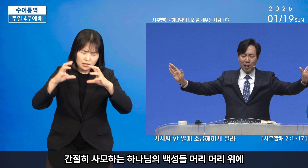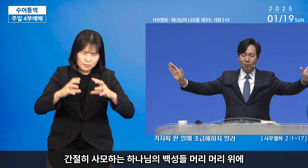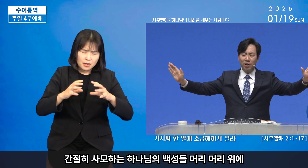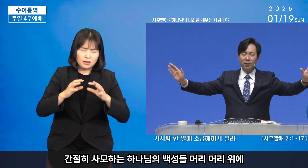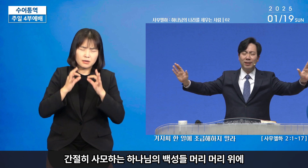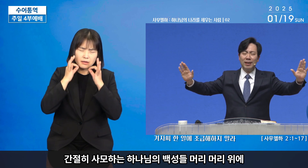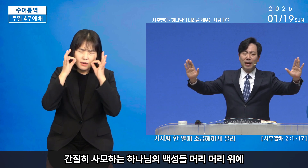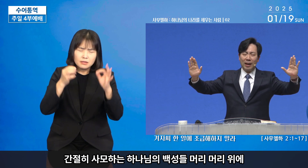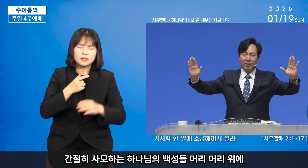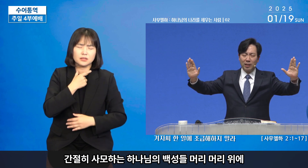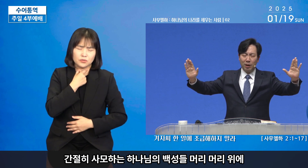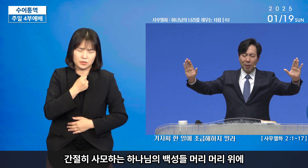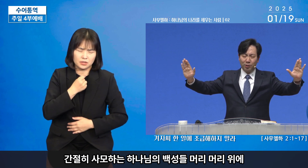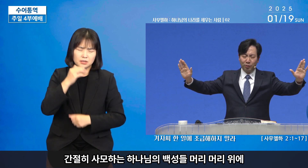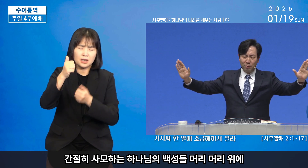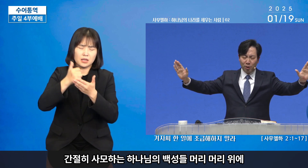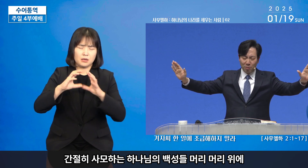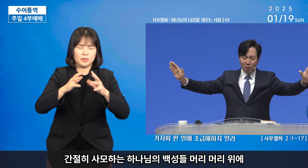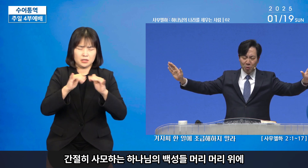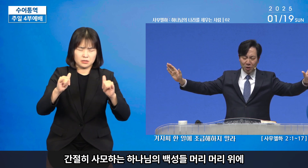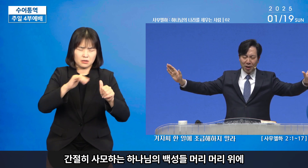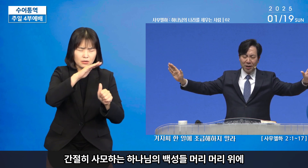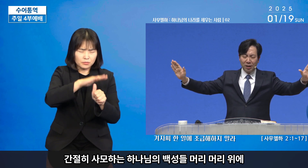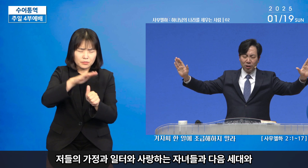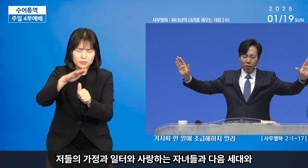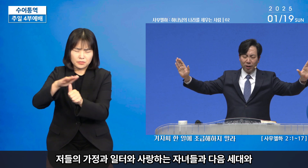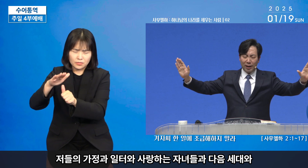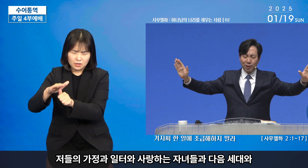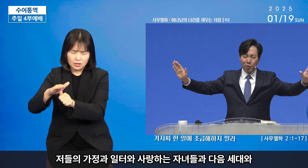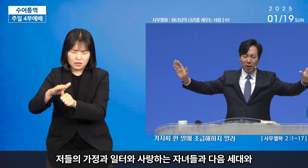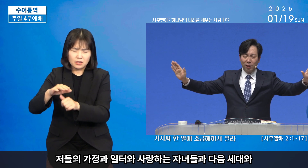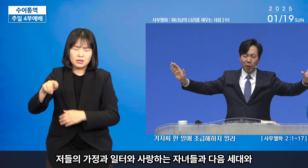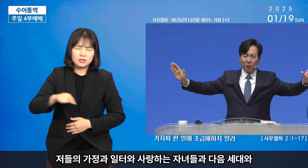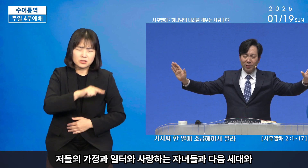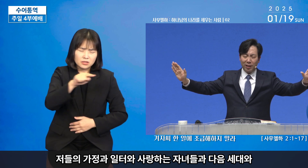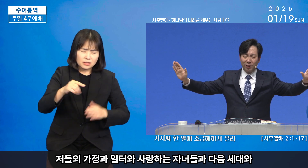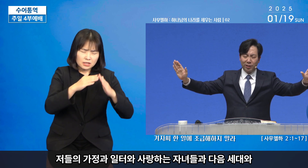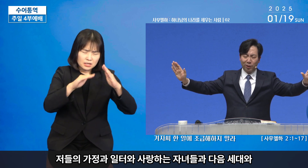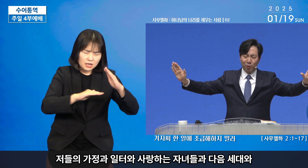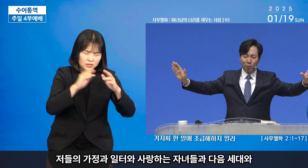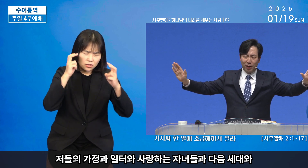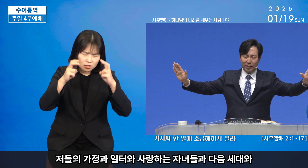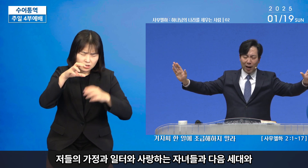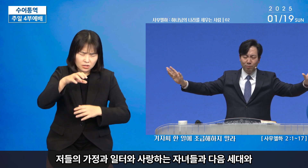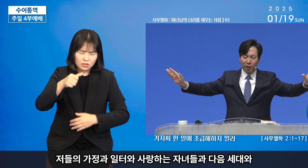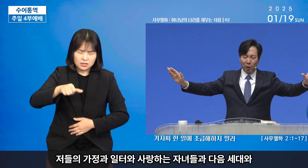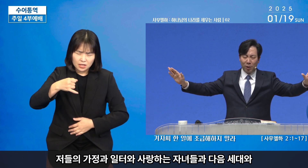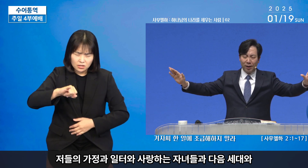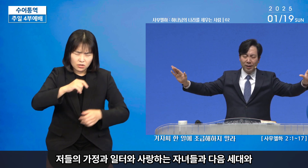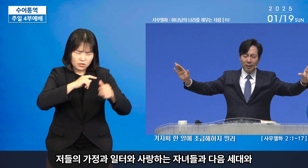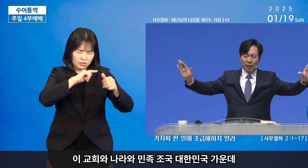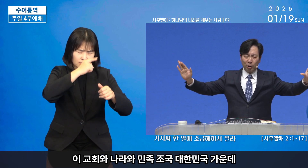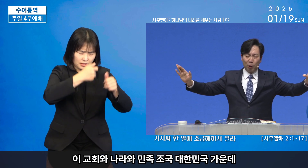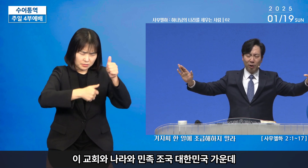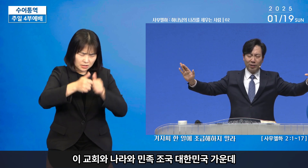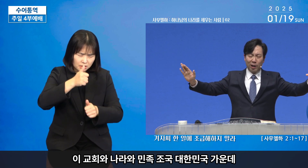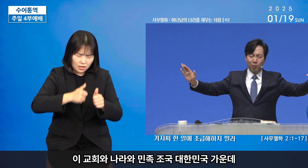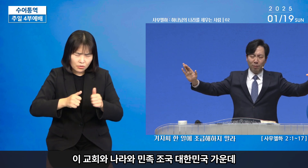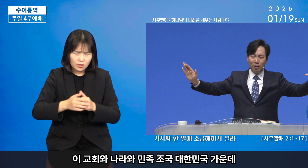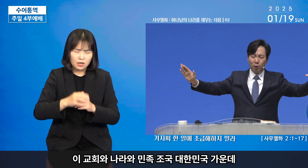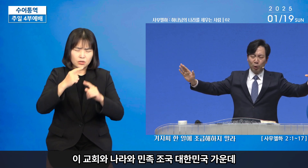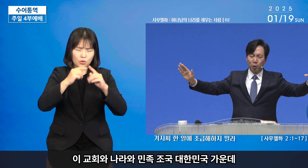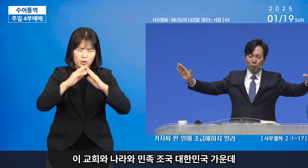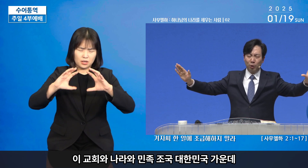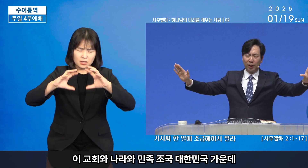간절히 사모하는 하나님의 백성들 머리머리 위에 저들의 가정과 일터와 사랑하는 자녀들과 다음 세대와 이 교회와